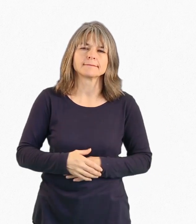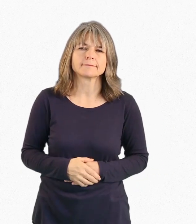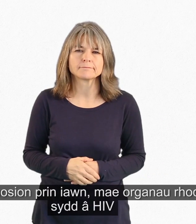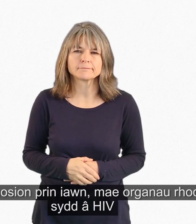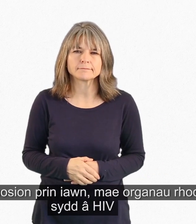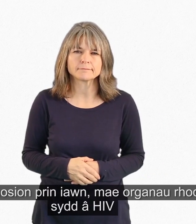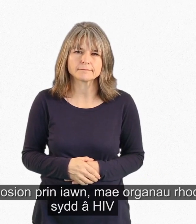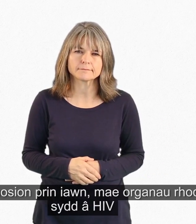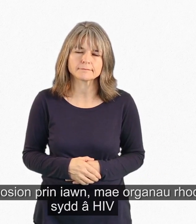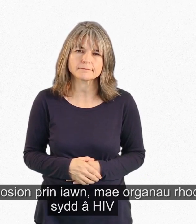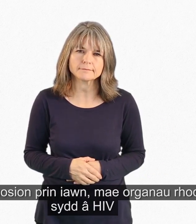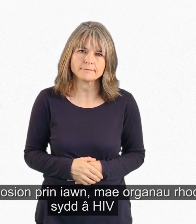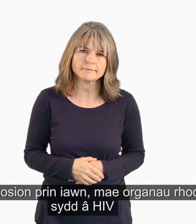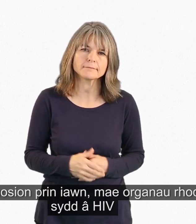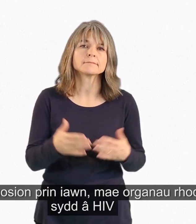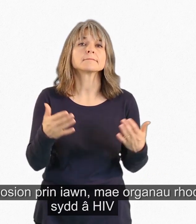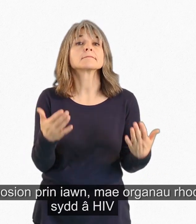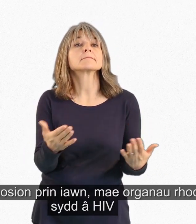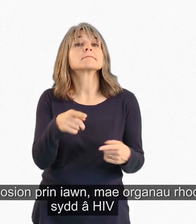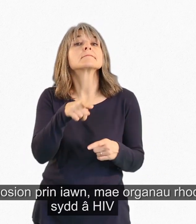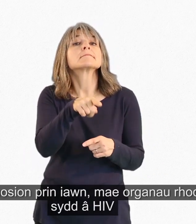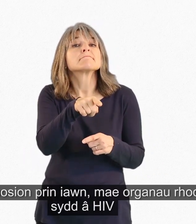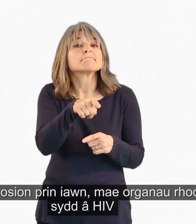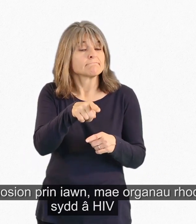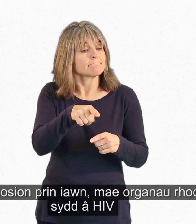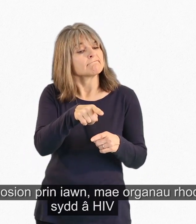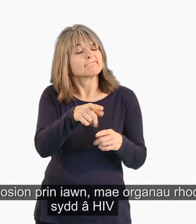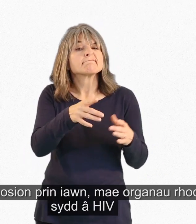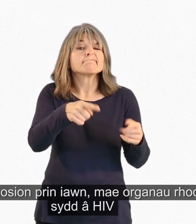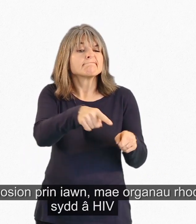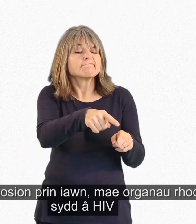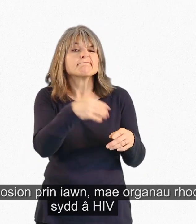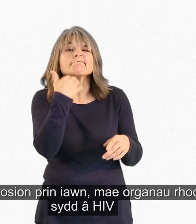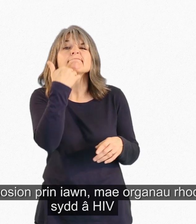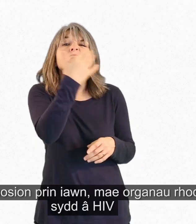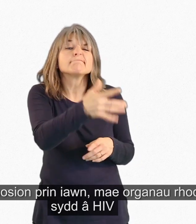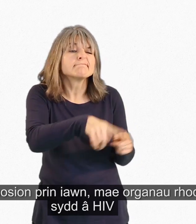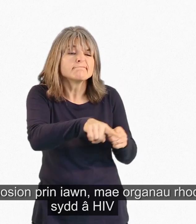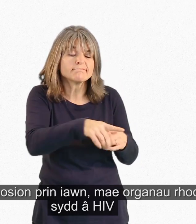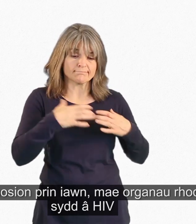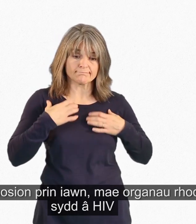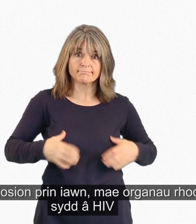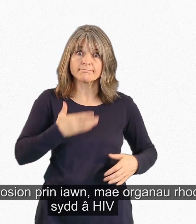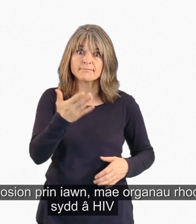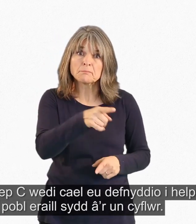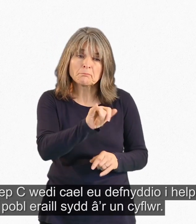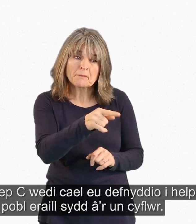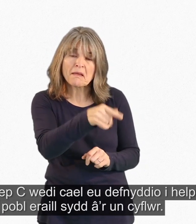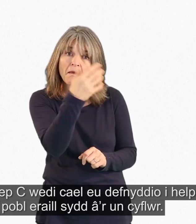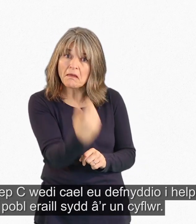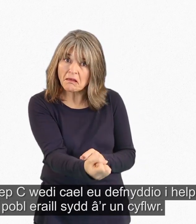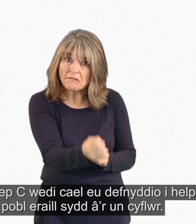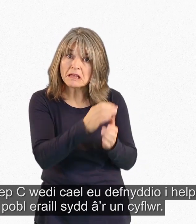Mewn achosion pryn iawn Mae organau rhoddwyr sydd â HIV neu HEPC